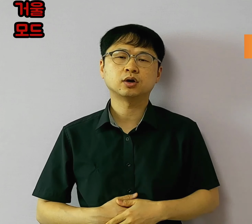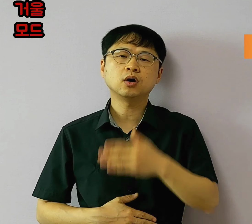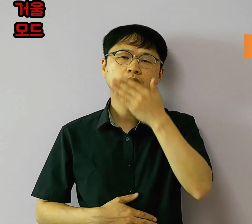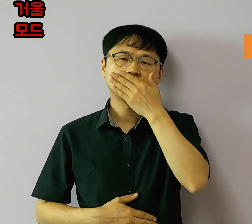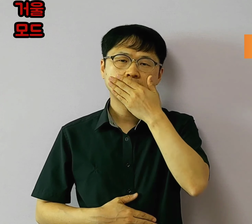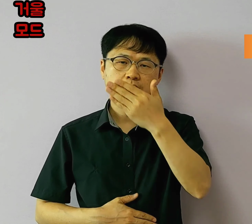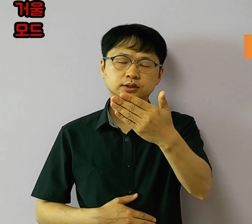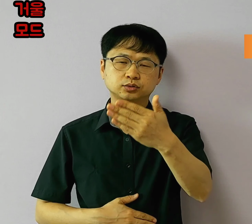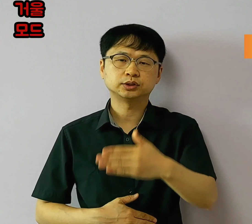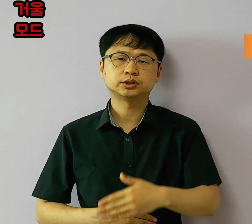되죠. 할 수 있죠.